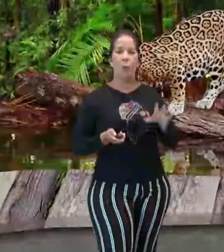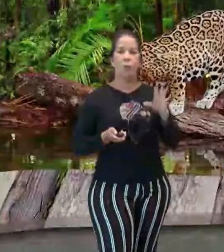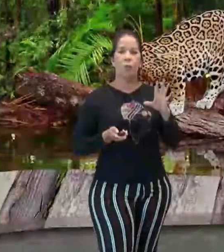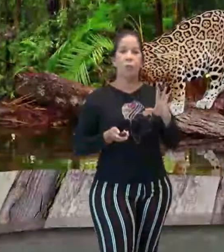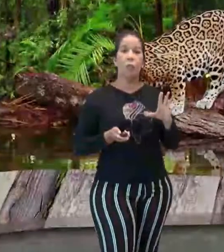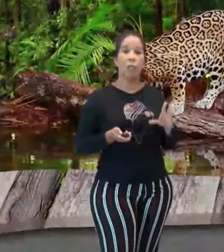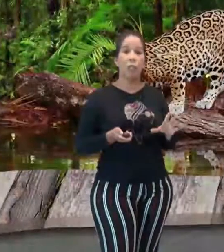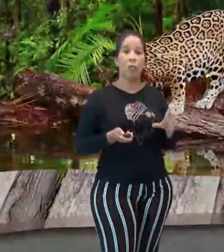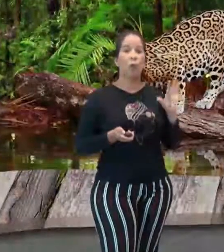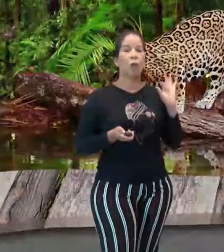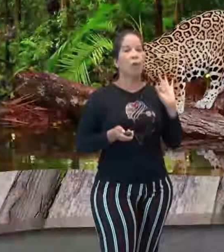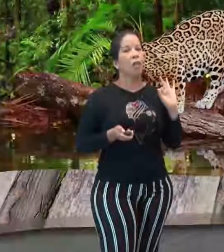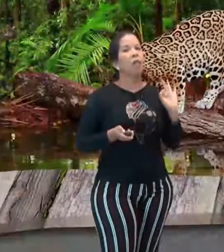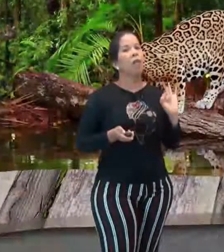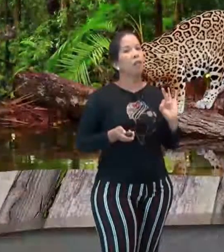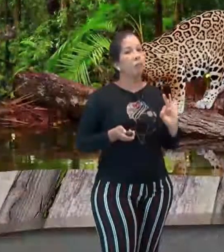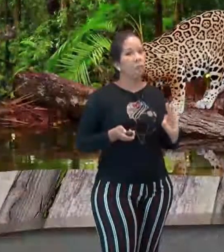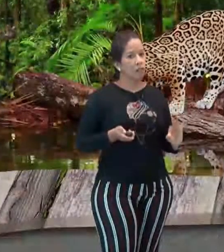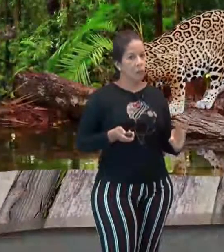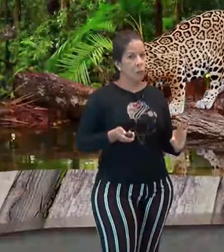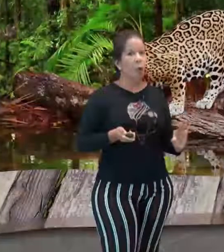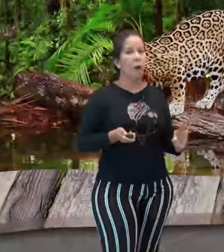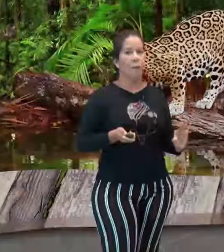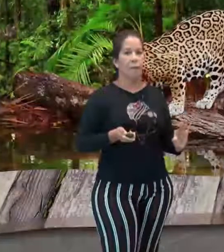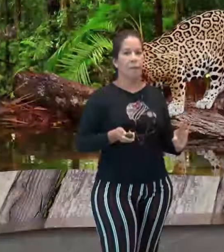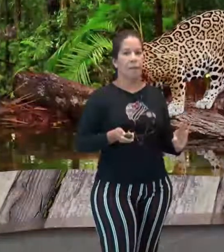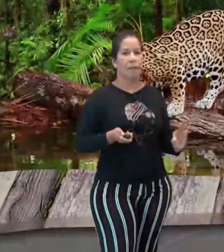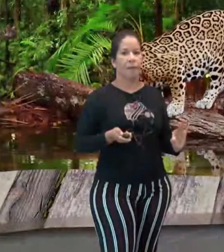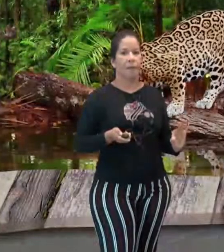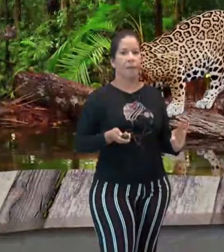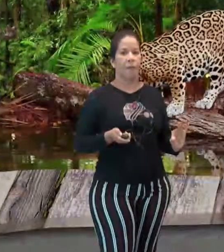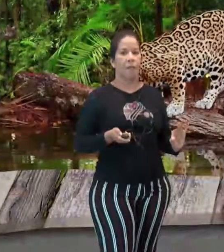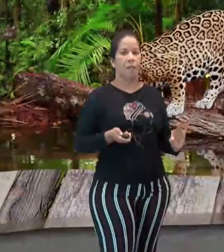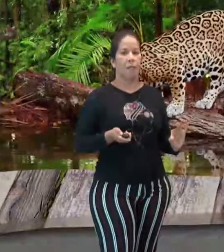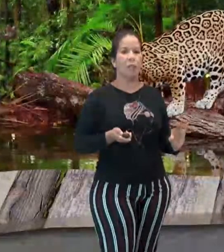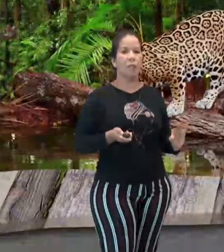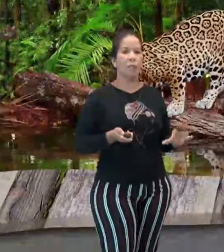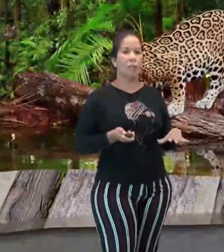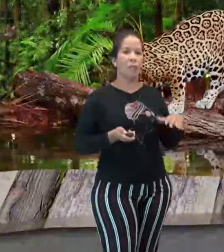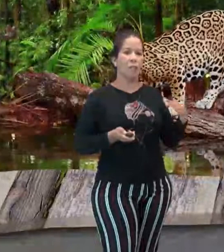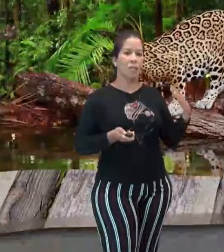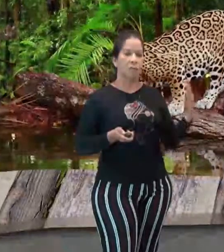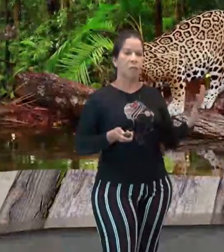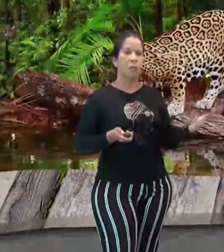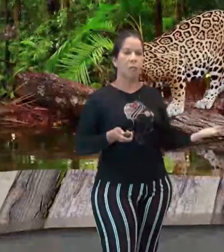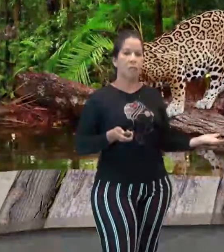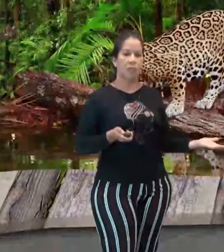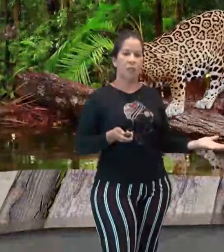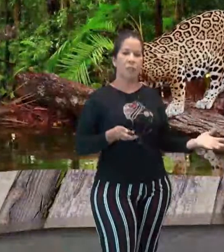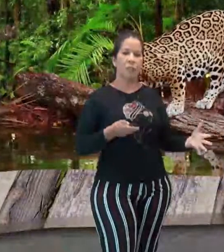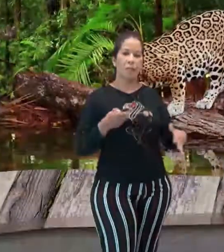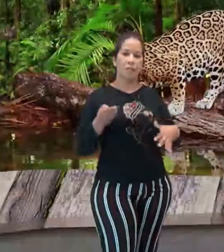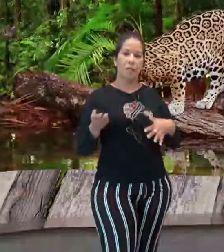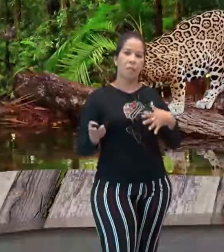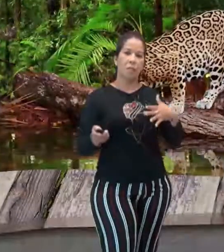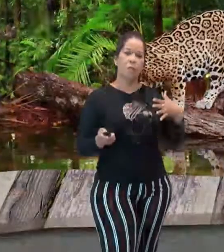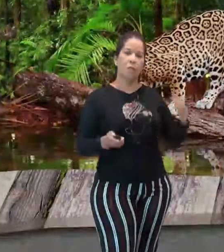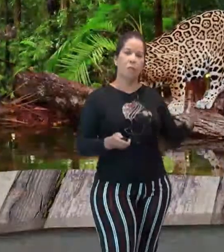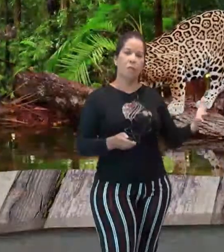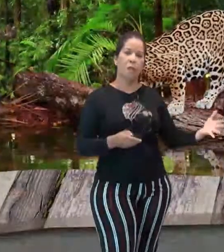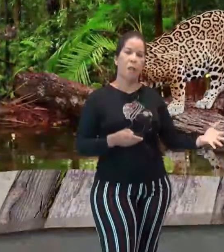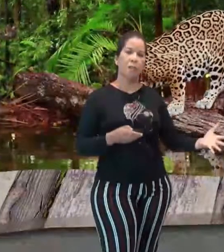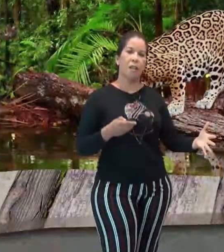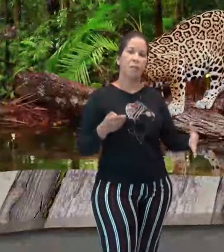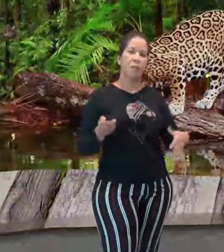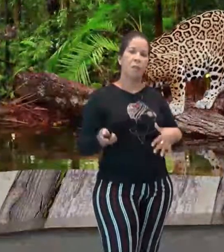genital masculino, o homem, certo? Nas aulas anteriores, nós falamos aí, nós demos